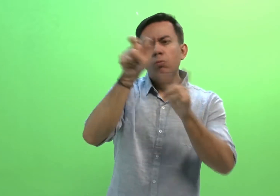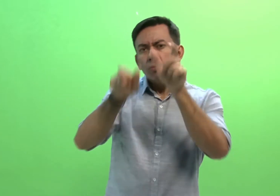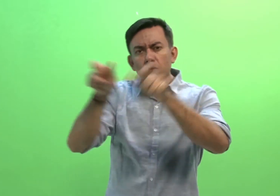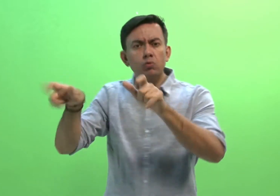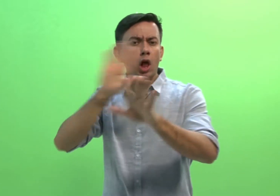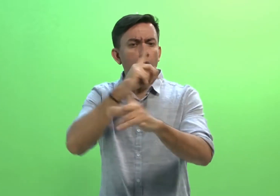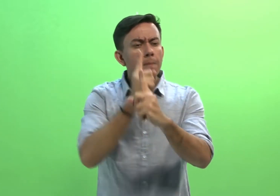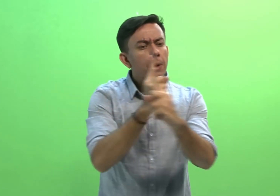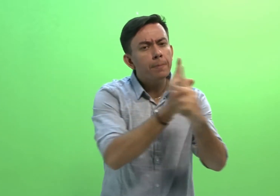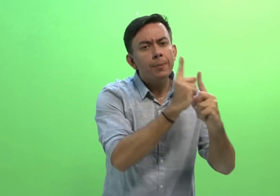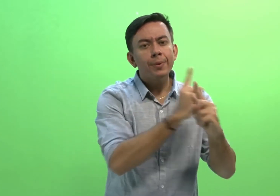como